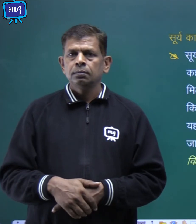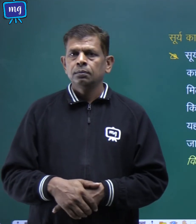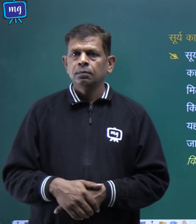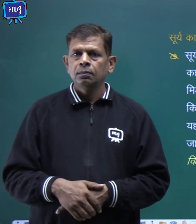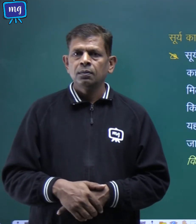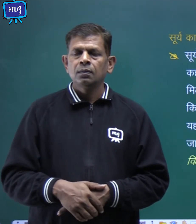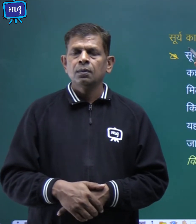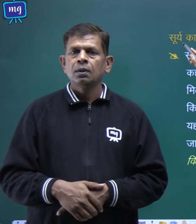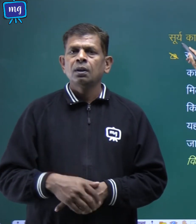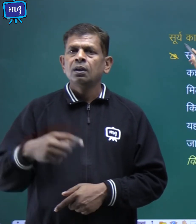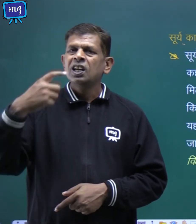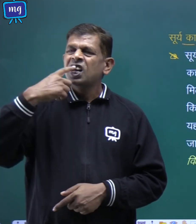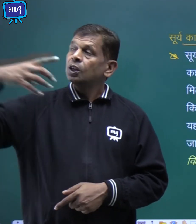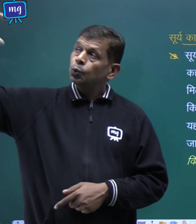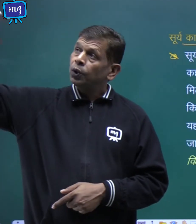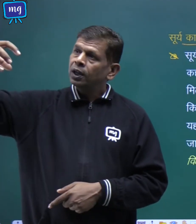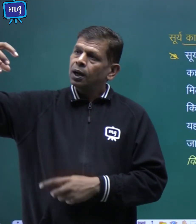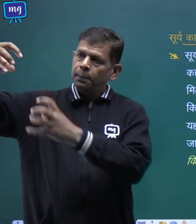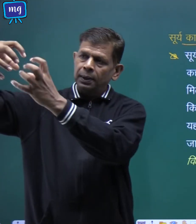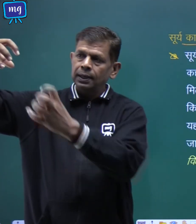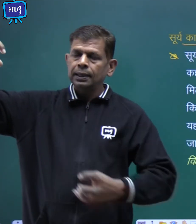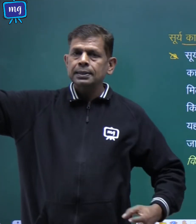सूर्य का प्रकाश,